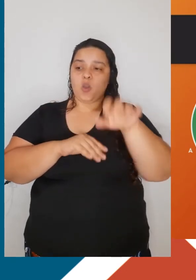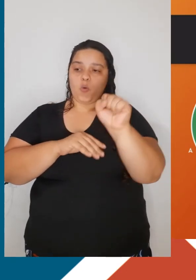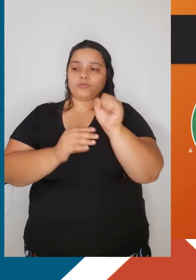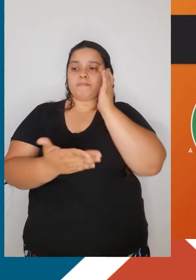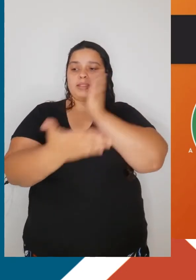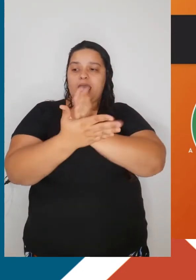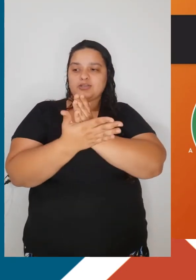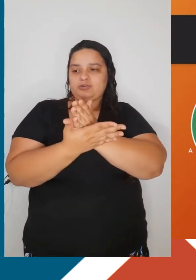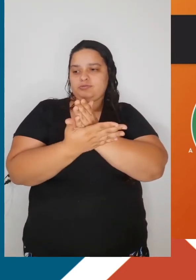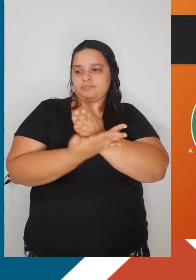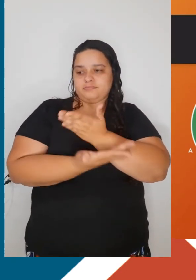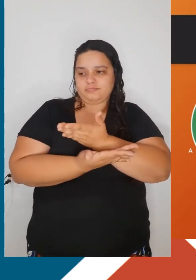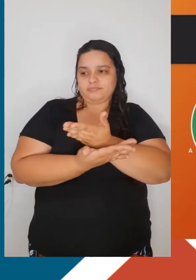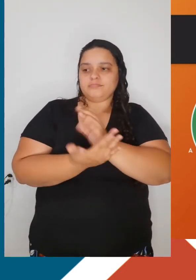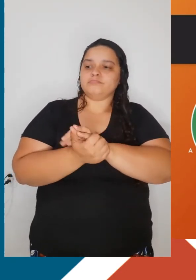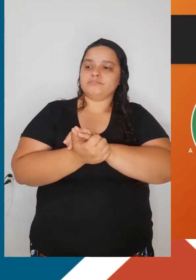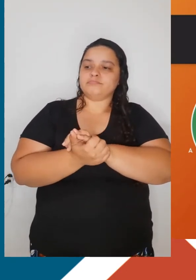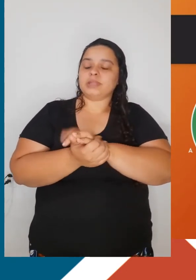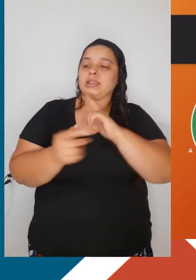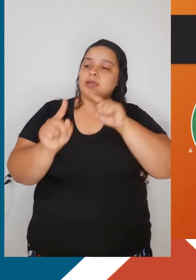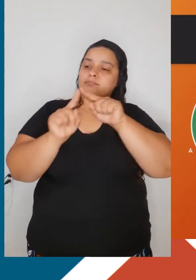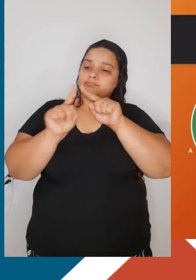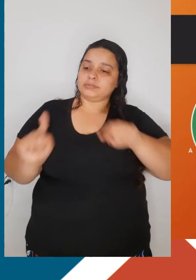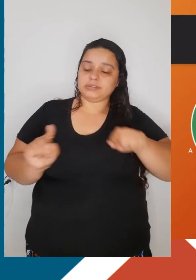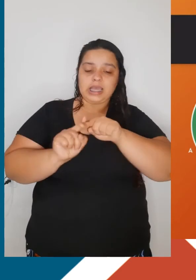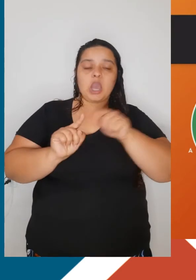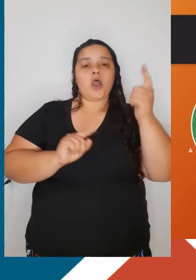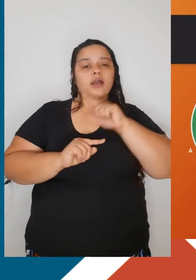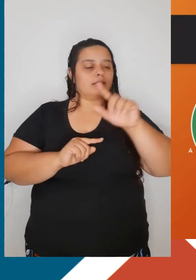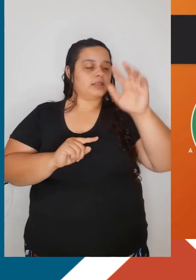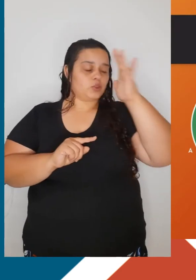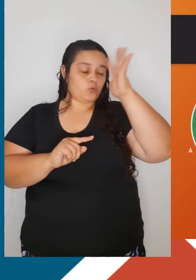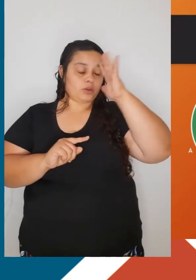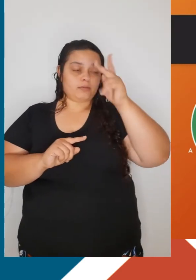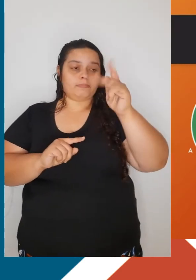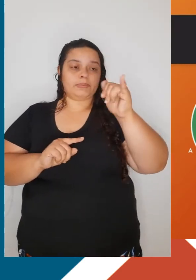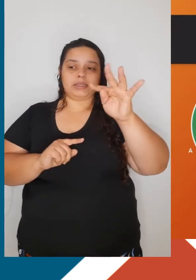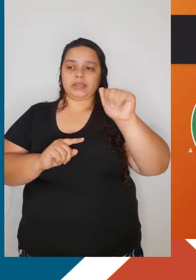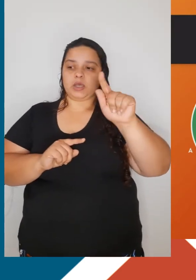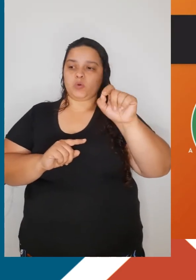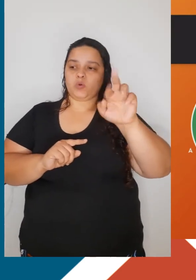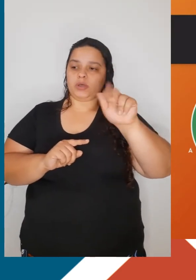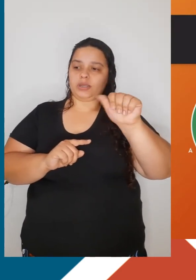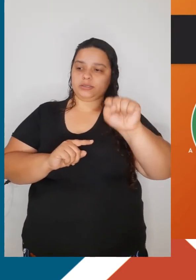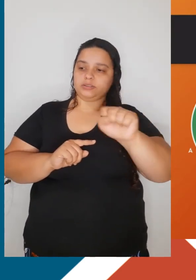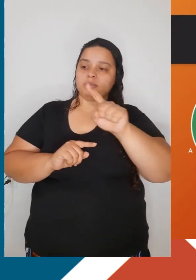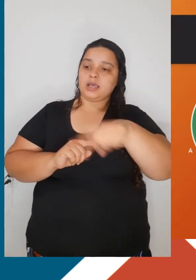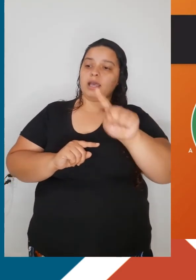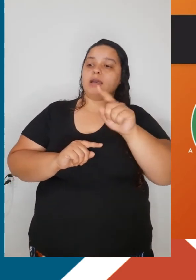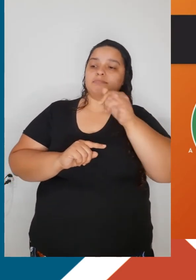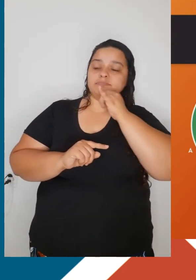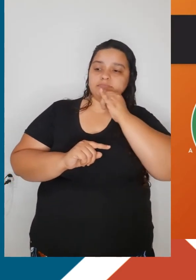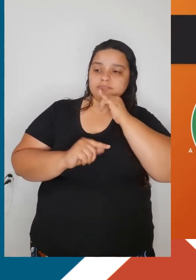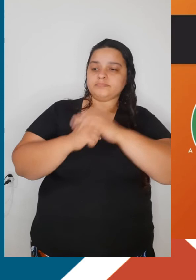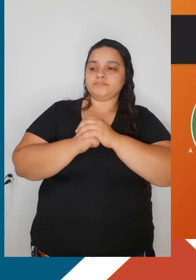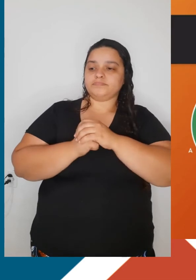metros. Nesse triângulo, nós podemos aplicar o teorema de Pitágoras. Temos que a hipotenusa ao quadrado é igual